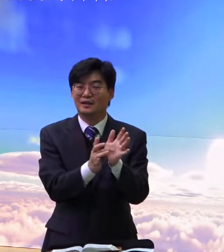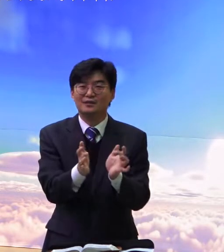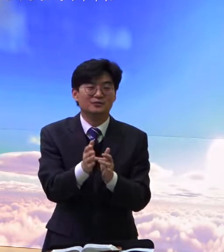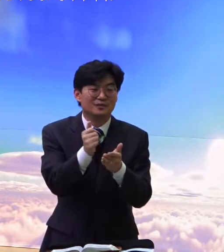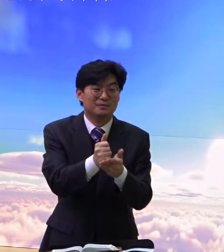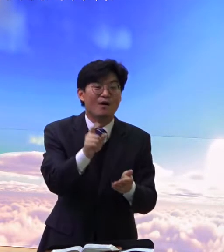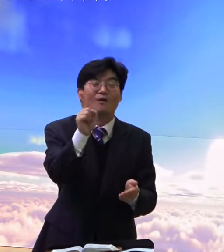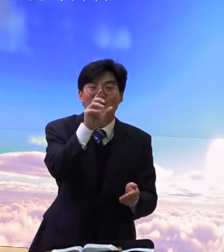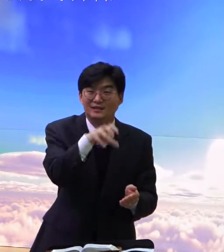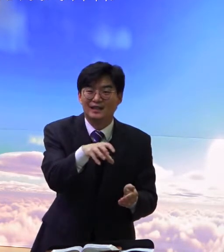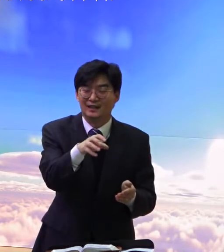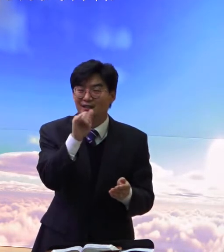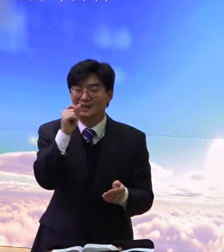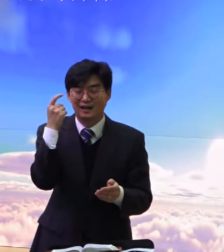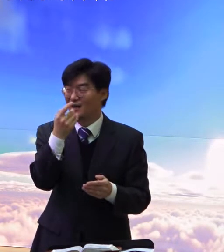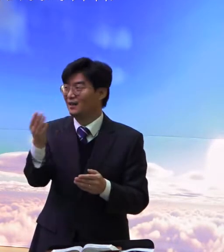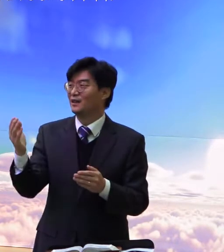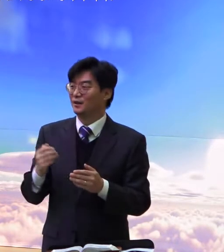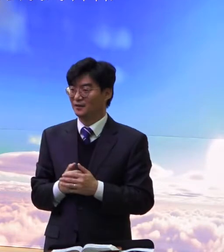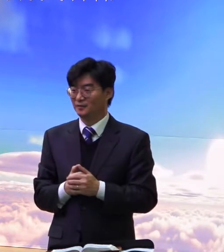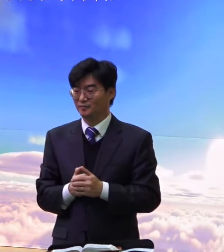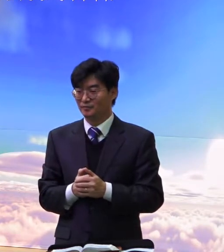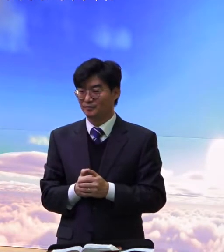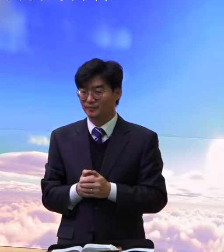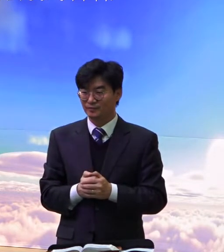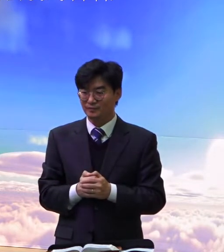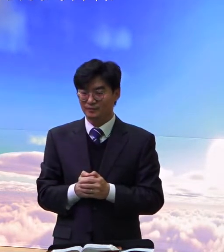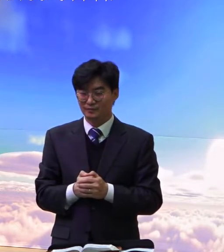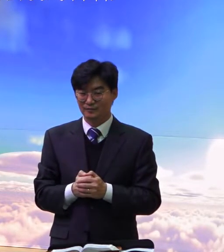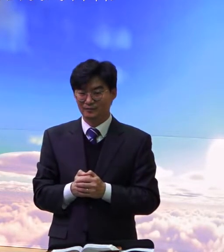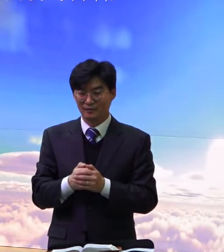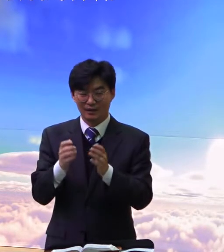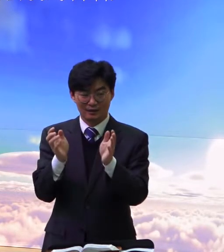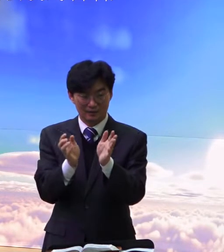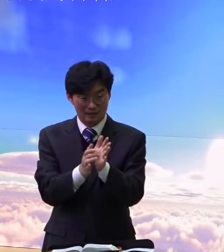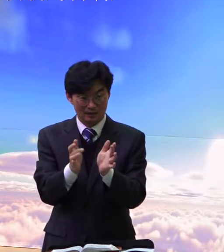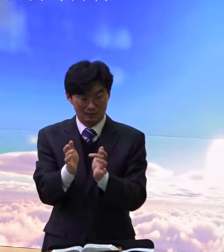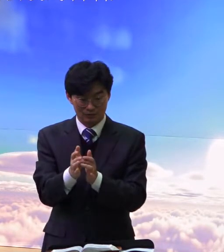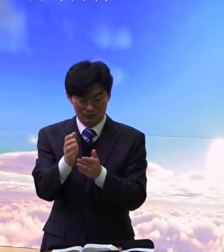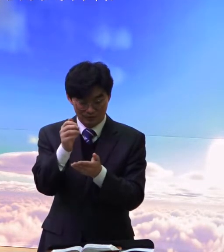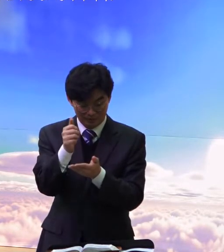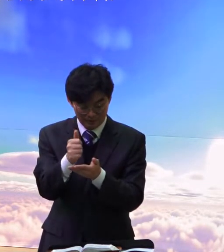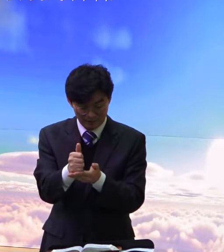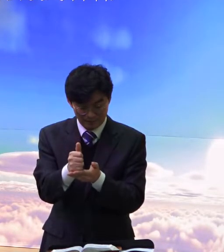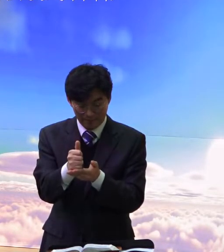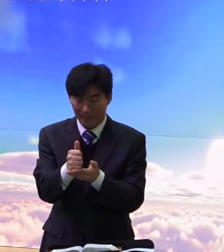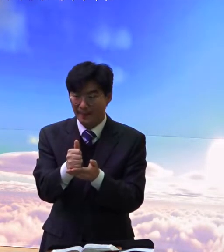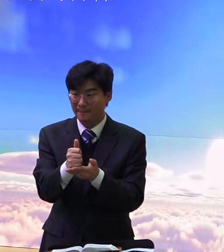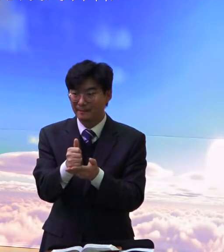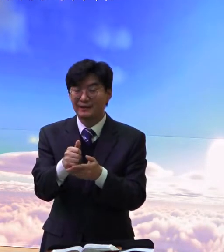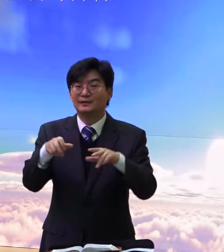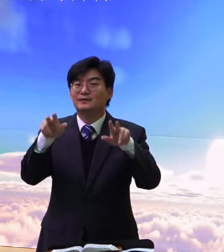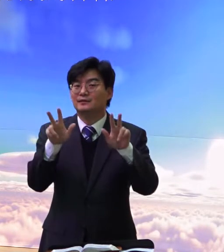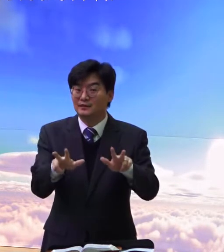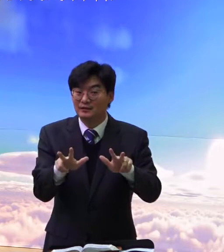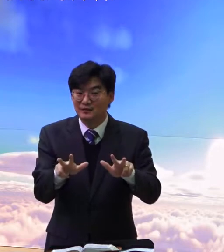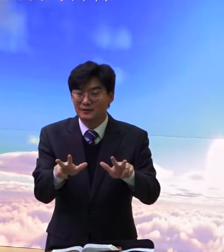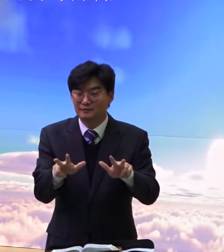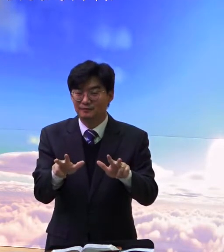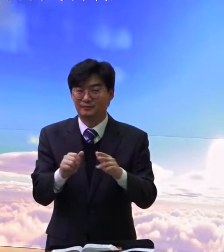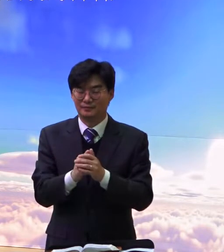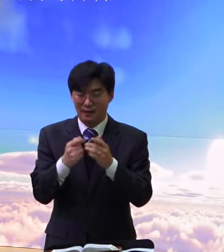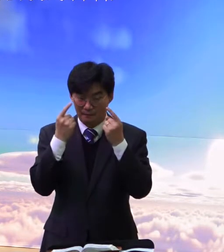여러분, 이 질문을 조금 바꾸어 질문하면 조금 더 명확해질 듯합니다. 지금 예수님, 지금 이 시대